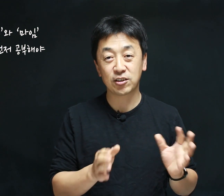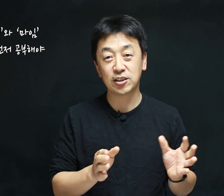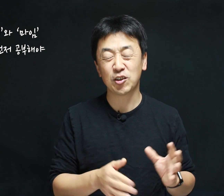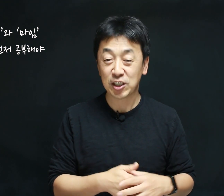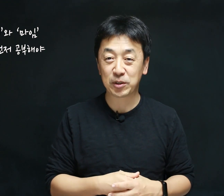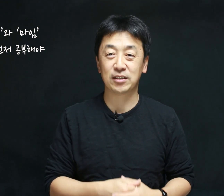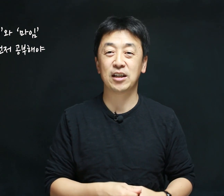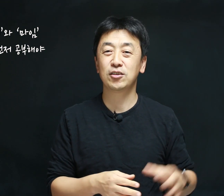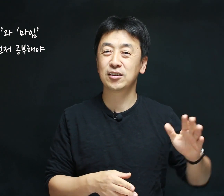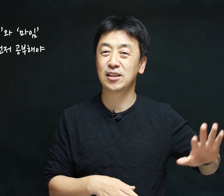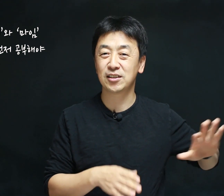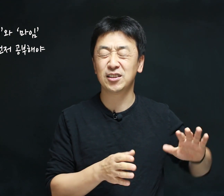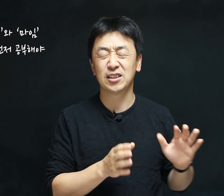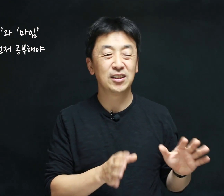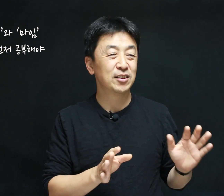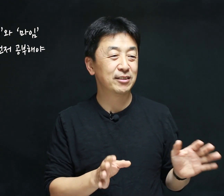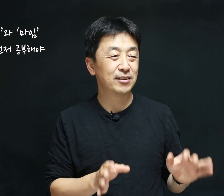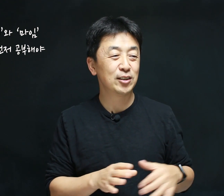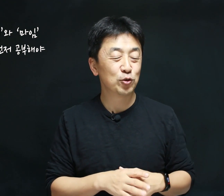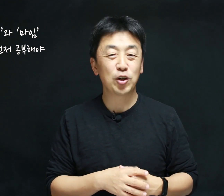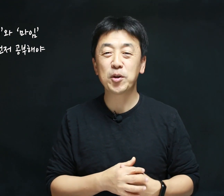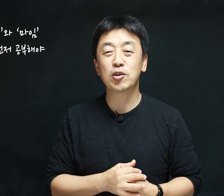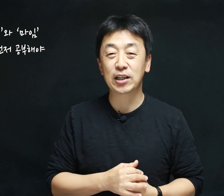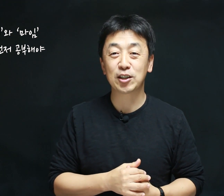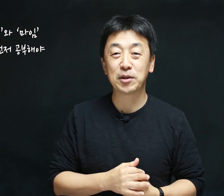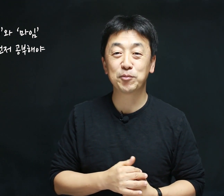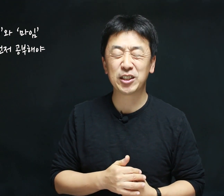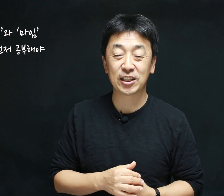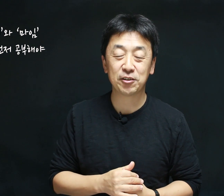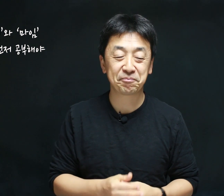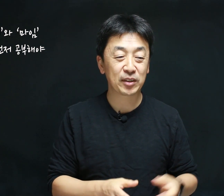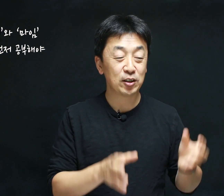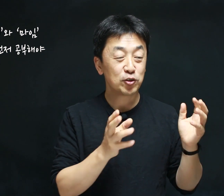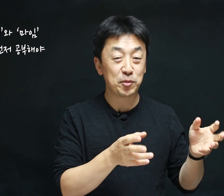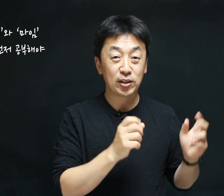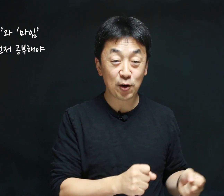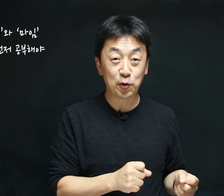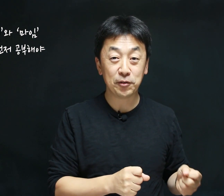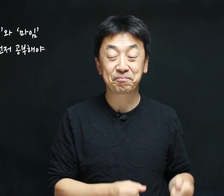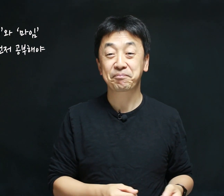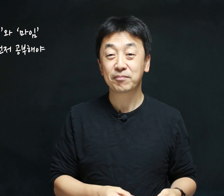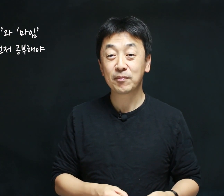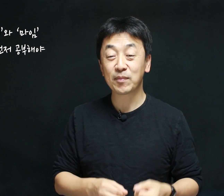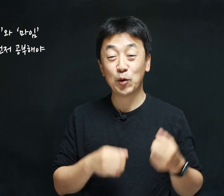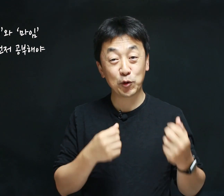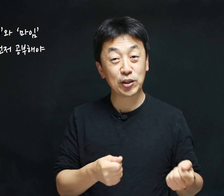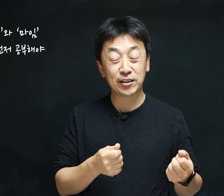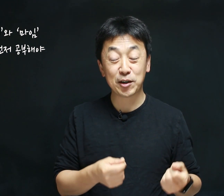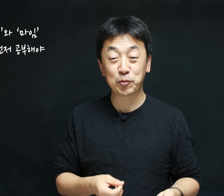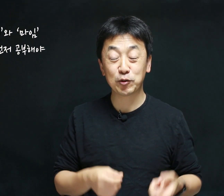자격증은 언제입니까? 자격증은 사실은 운전면허와 같다고 말씀드리잖아요. 운전면허 따고 5년 한 사람,